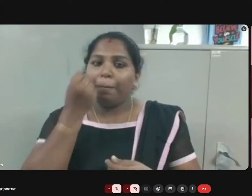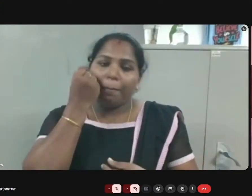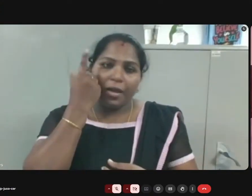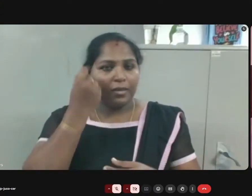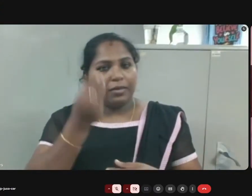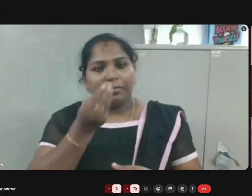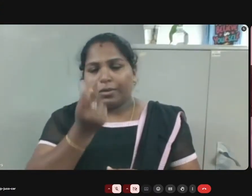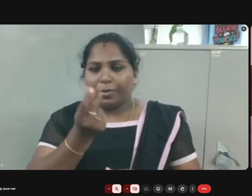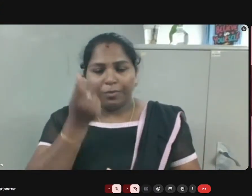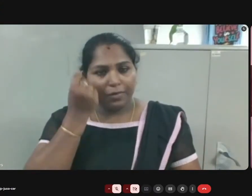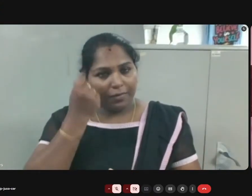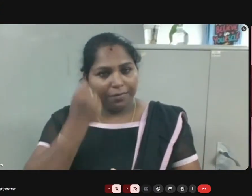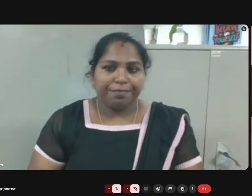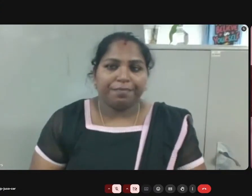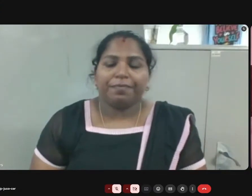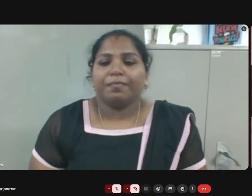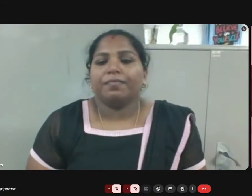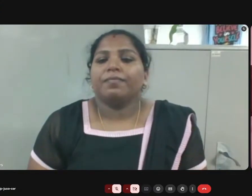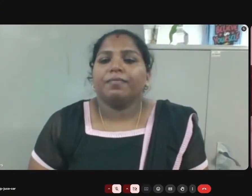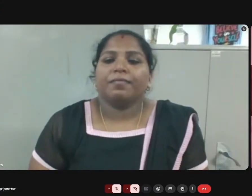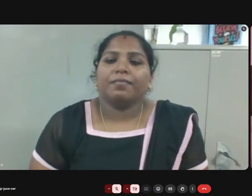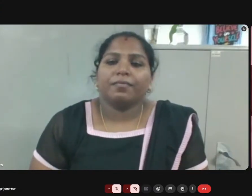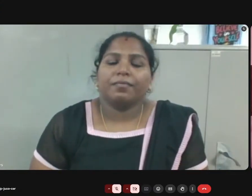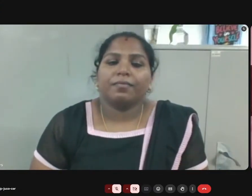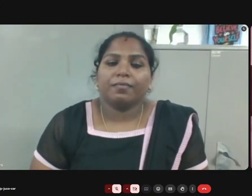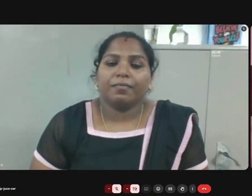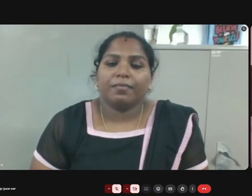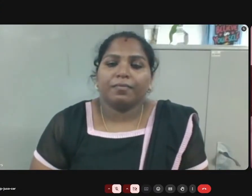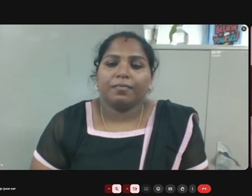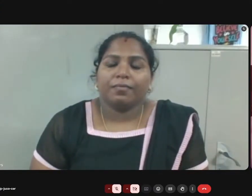മനസ്സിലാവുന്നുണ്ട്. താങ്ക് യു. താങ്ക് യു.